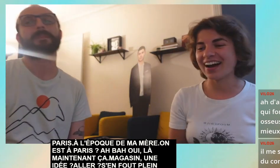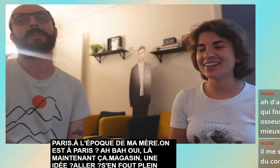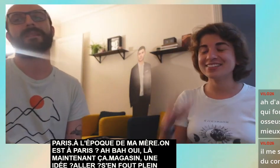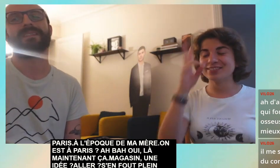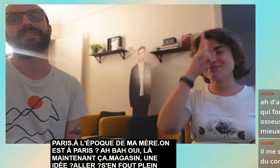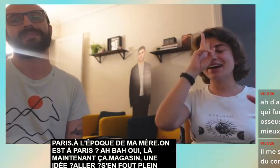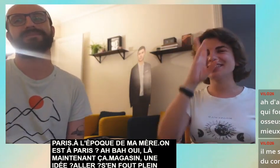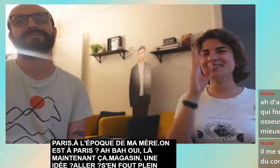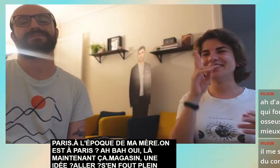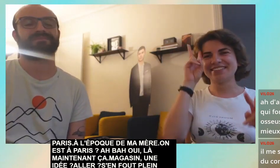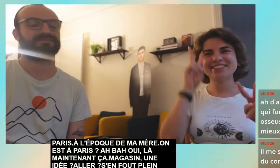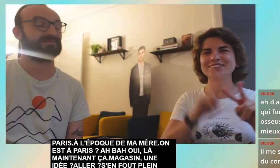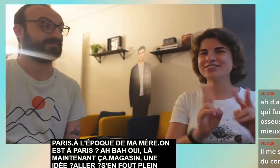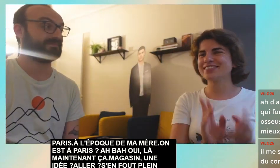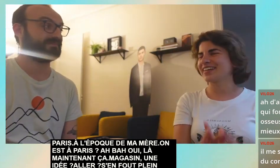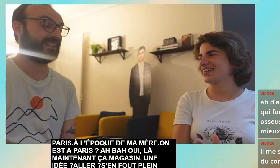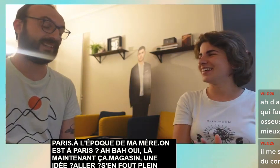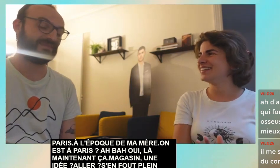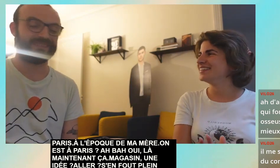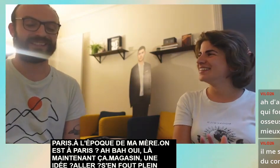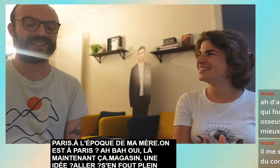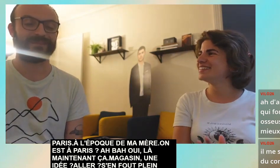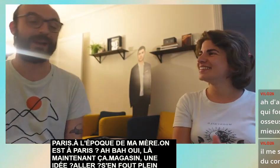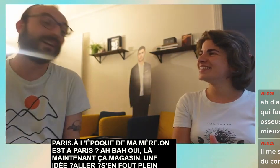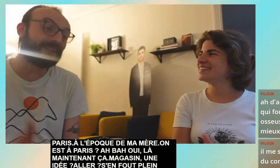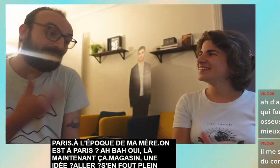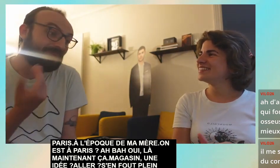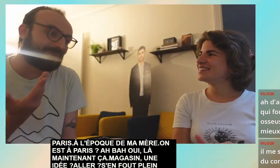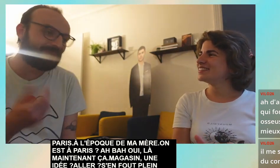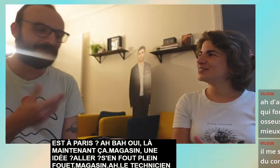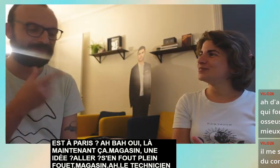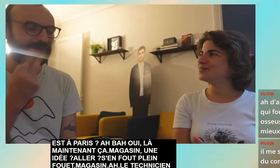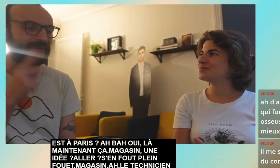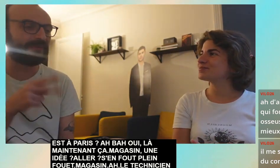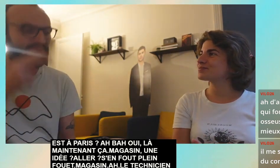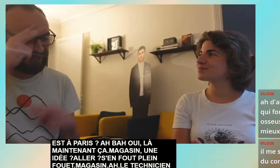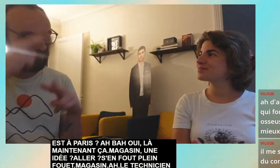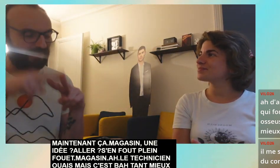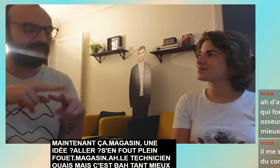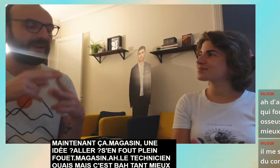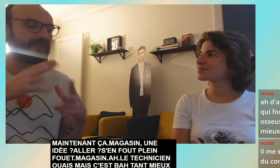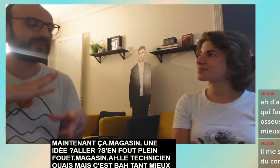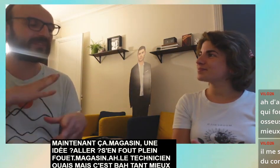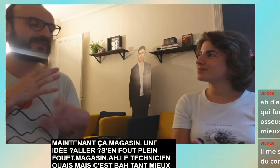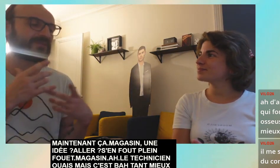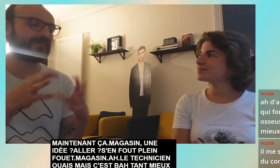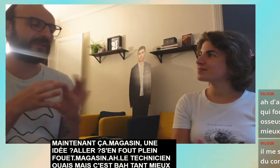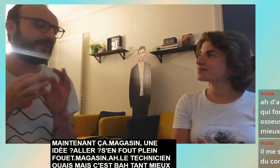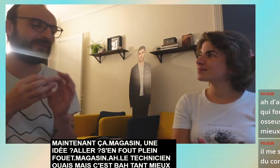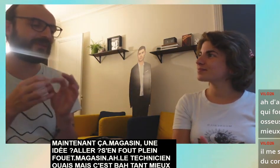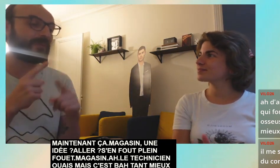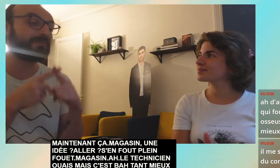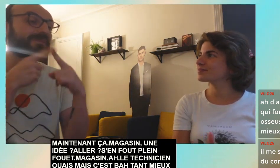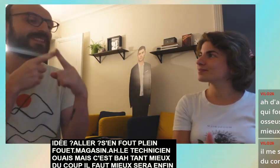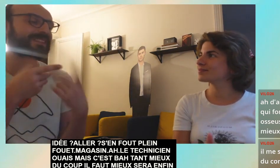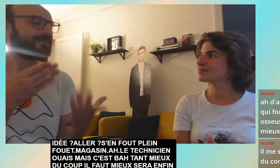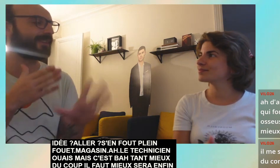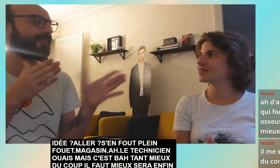Voilà, Ouais, c'est ouais. bête, mais t'as des souvenirs. Ouais, mais c'est. Bah, tant mieux. Du coup, il vaut mieux enfin, avoir un souvenir justement, genre positif, tu vois. Genre, bon,